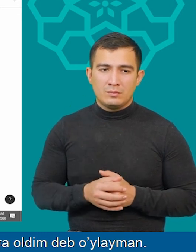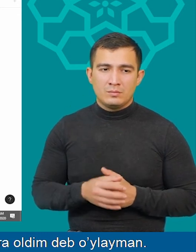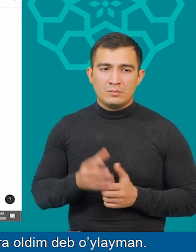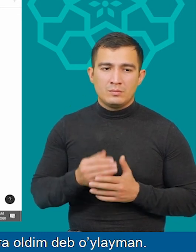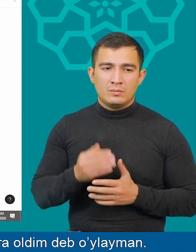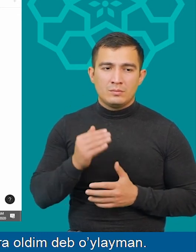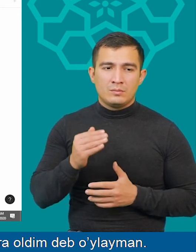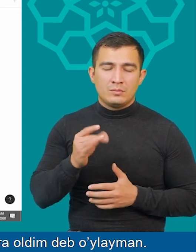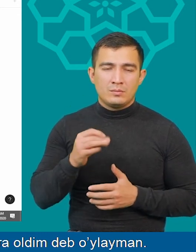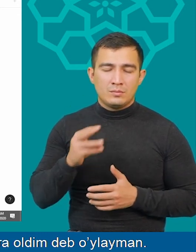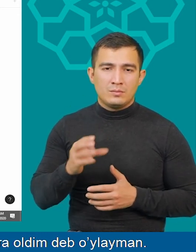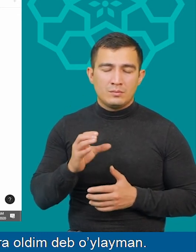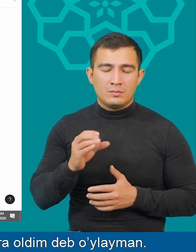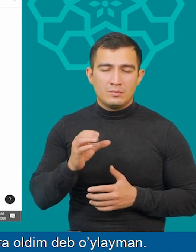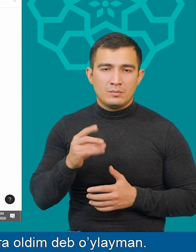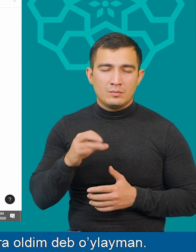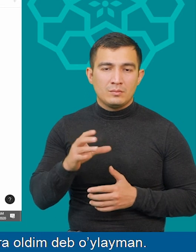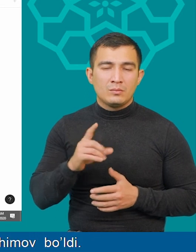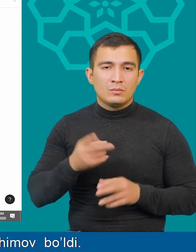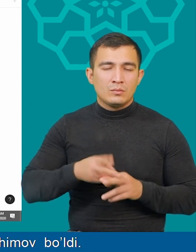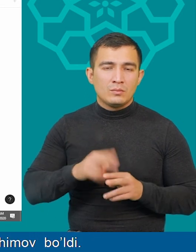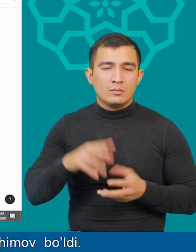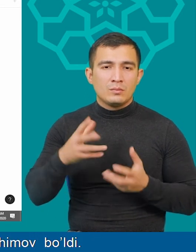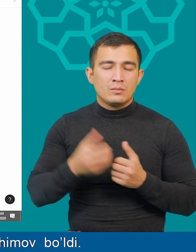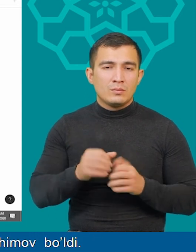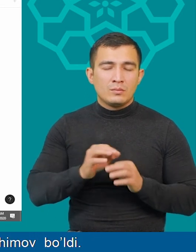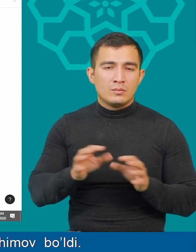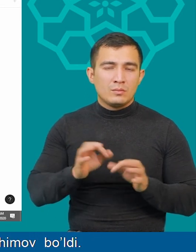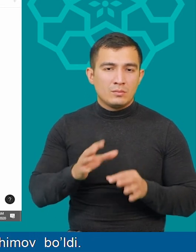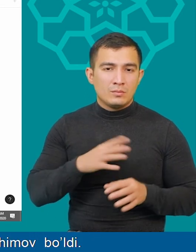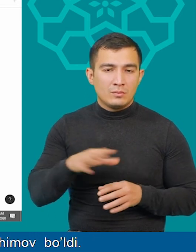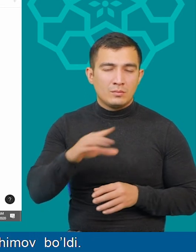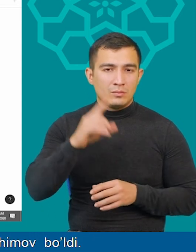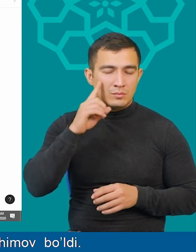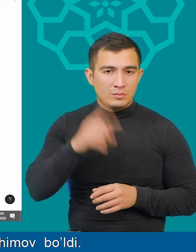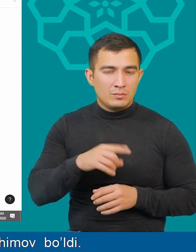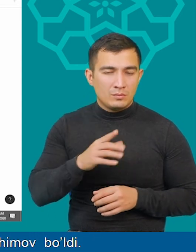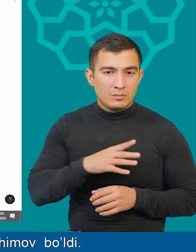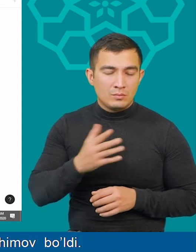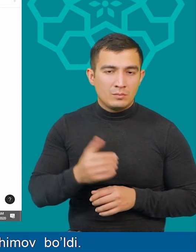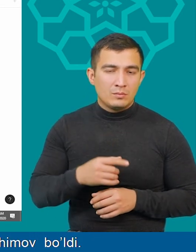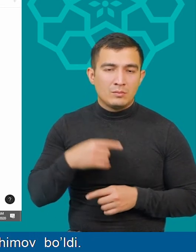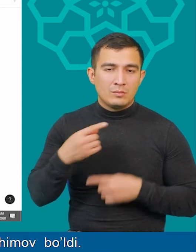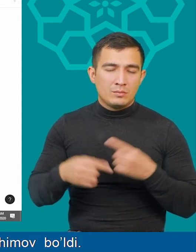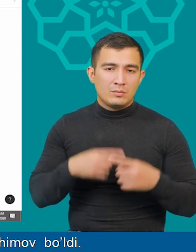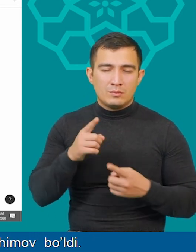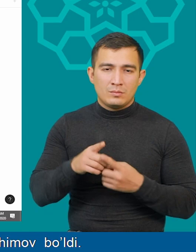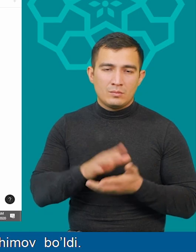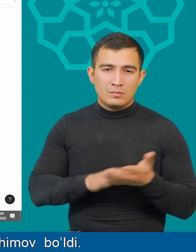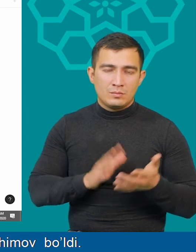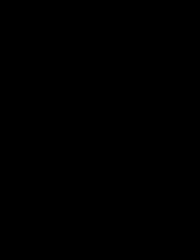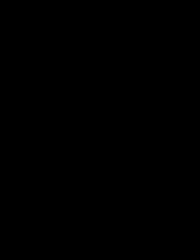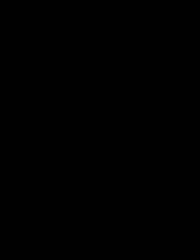frame va slice nimaligini tushuntirib bera oldim degan umiddaman. Keyingi darsda ko'rishguncha sizlar bilan Muhammad Yusuf Abdurahimov bo'ldi.